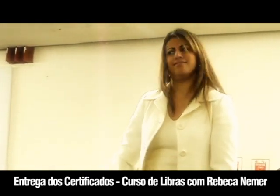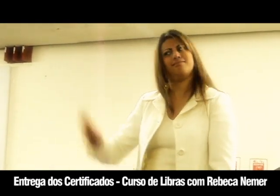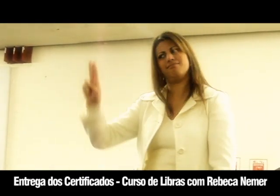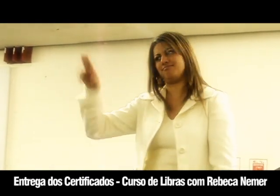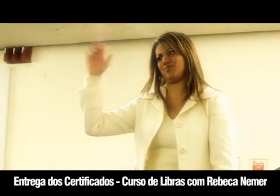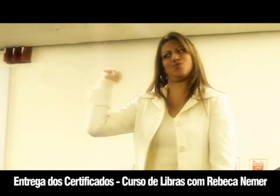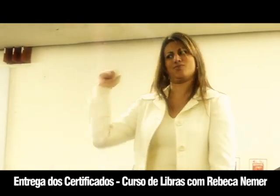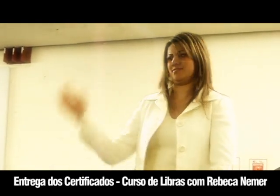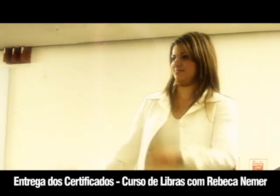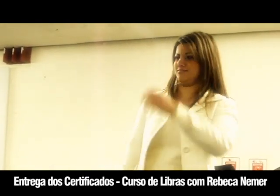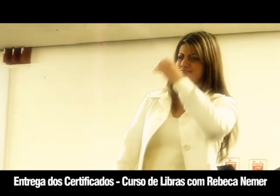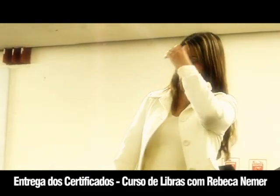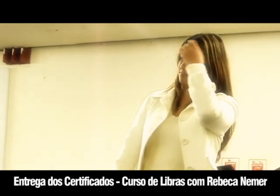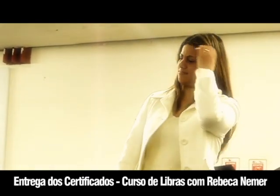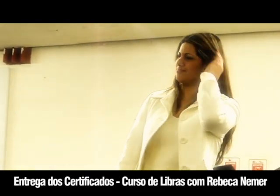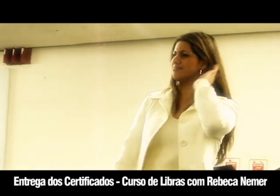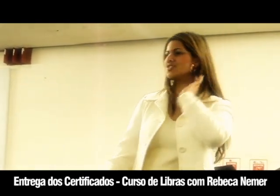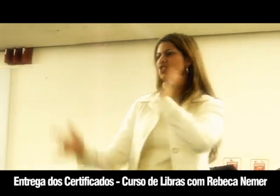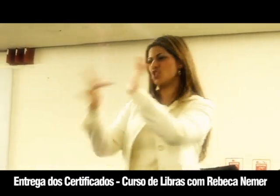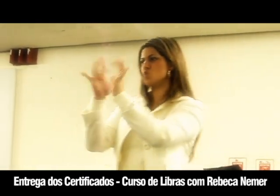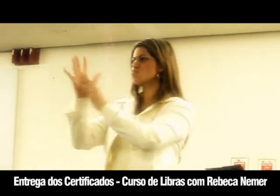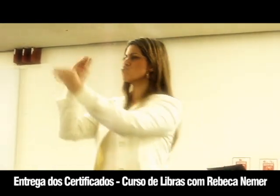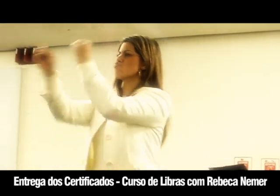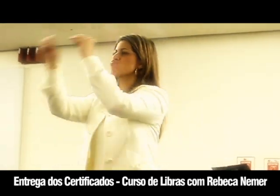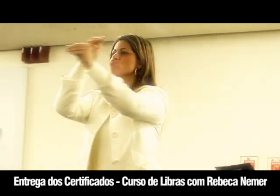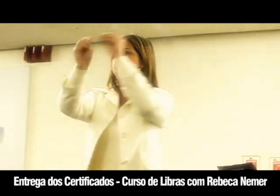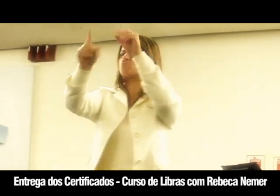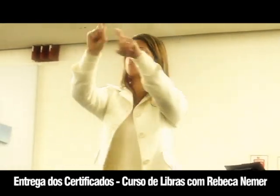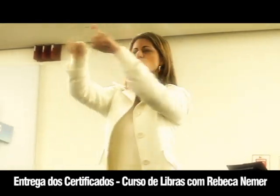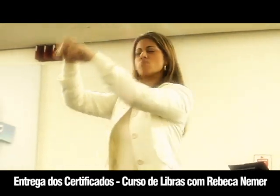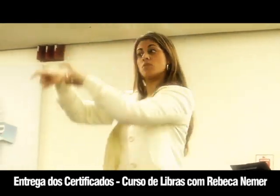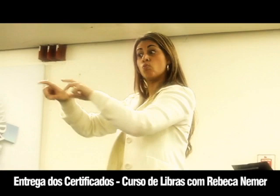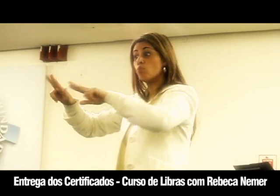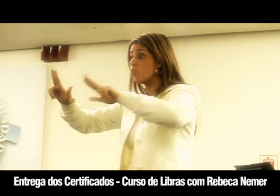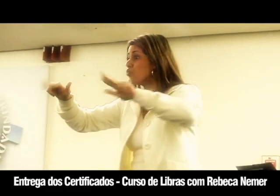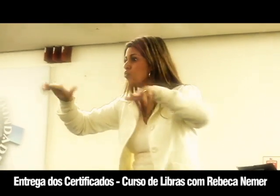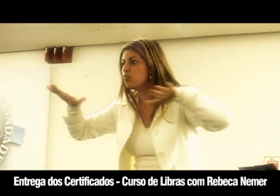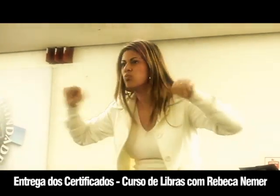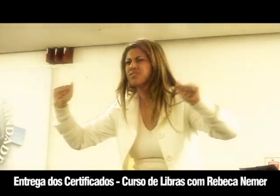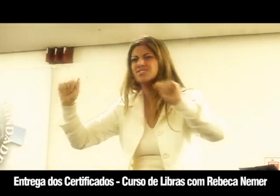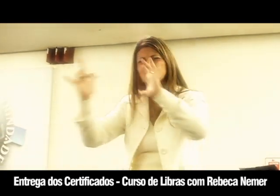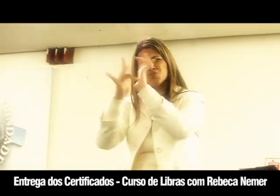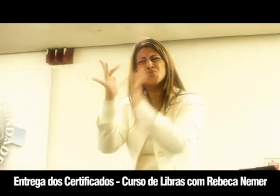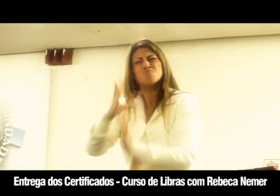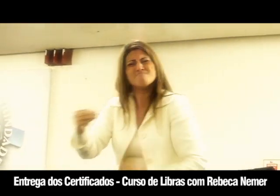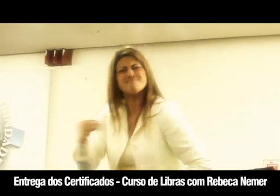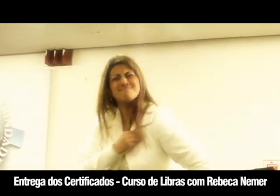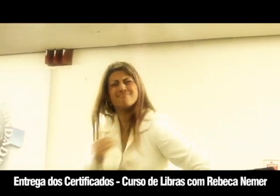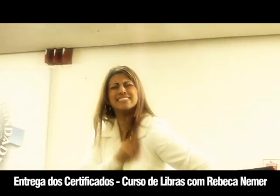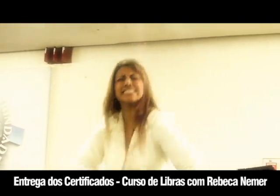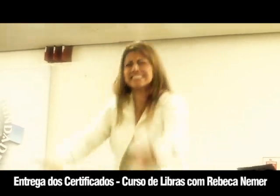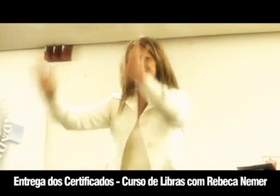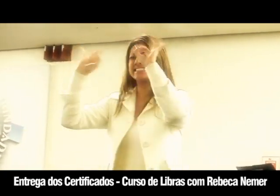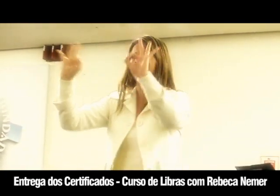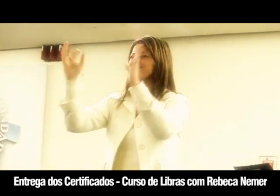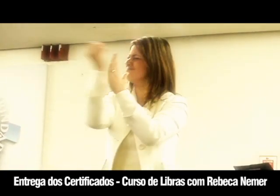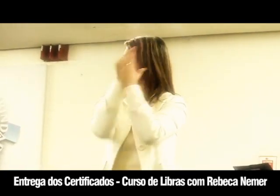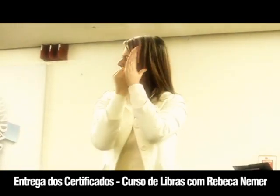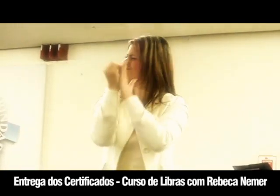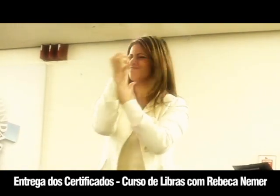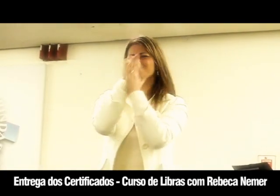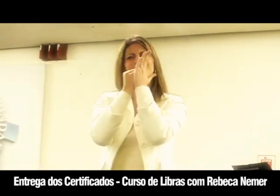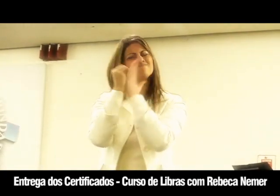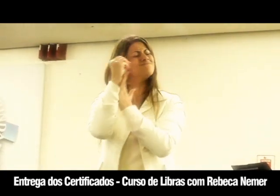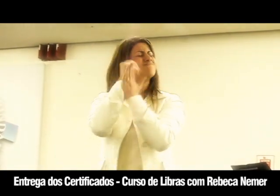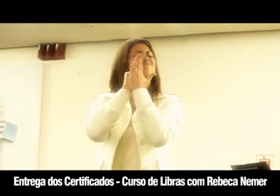É diferente. Então eu acho interessante que Cristo, ele nunca conheceu o pecado por